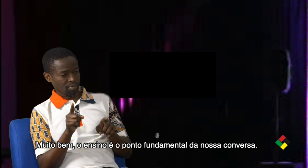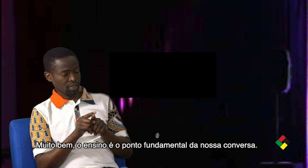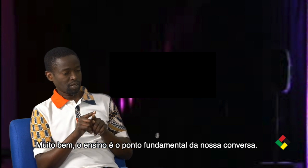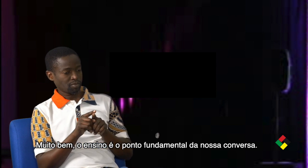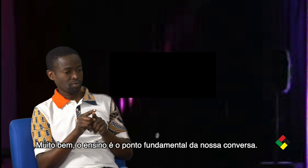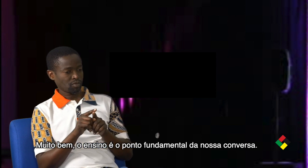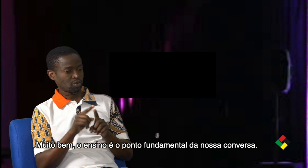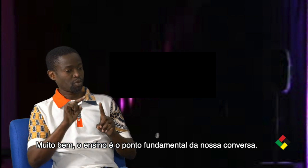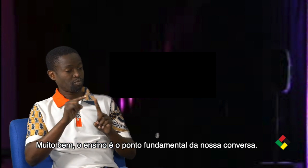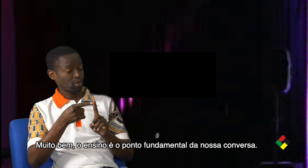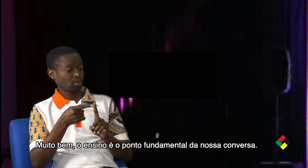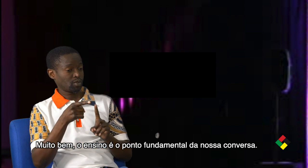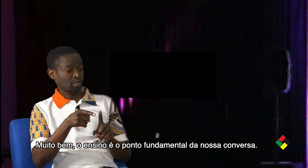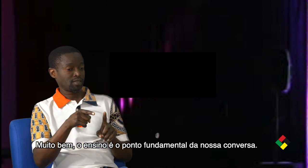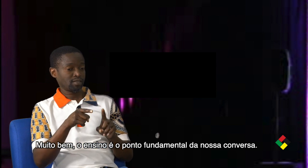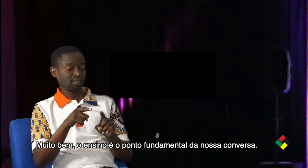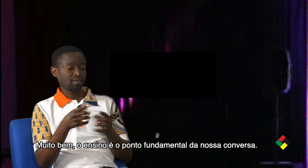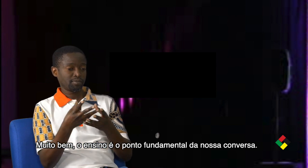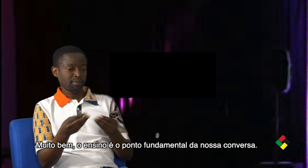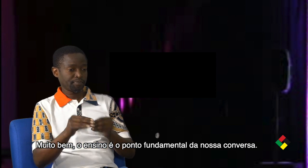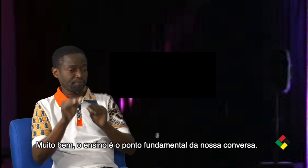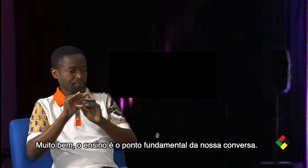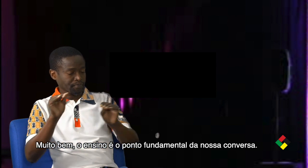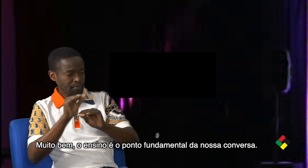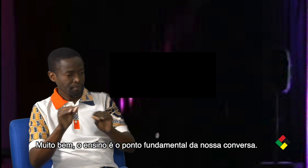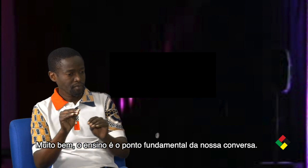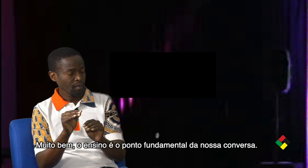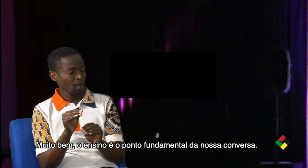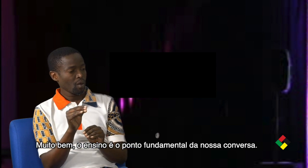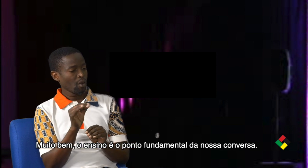este é um dos pontos que falamos sobre o ensino.